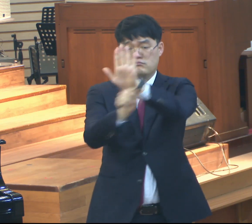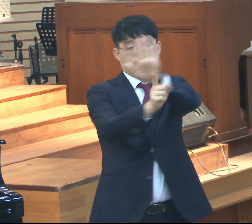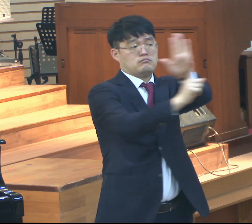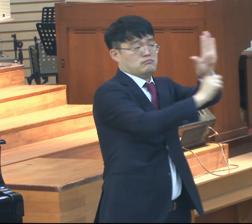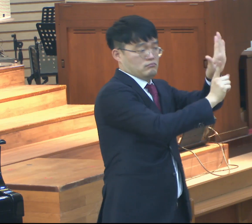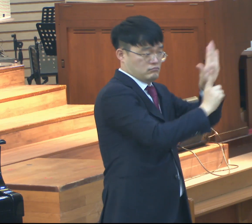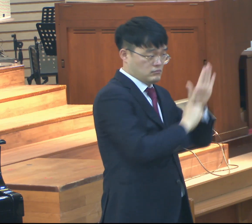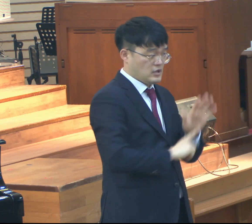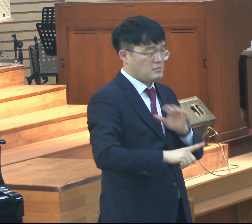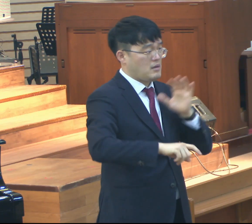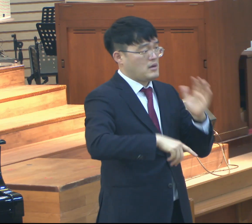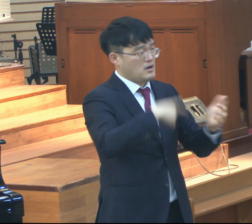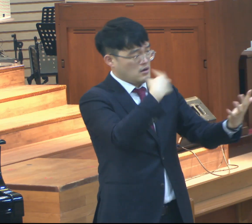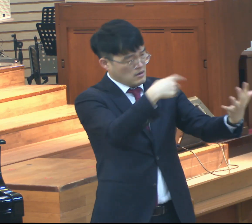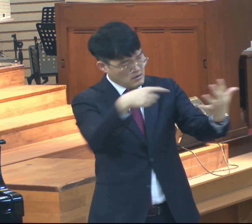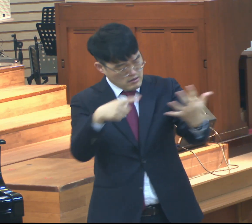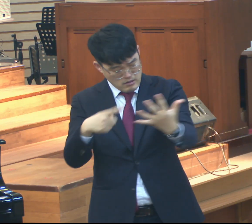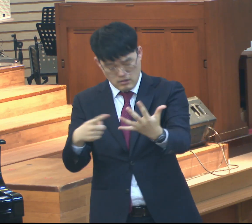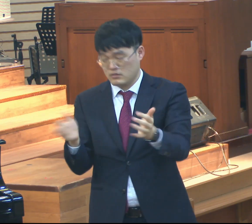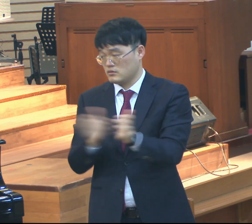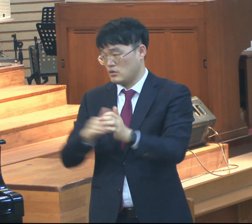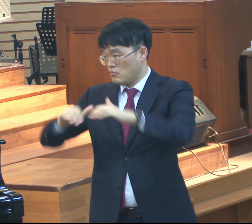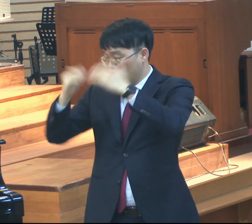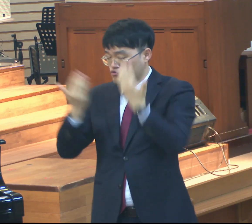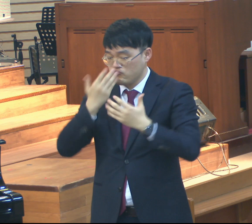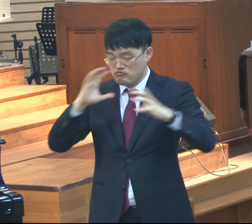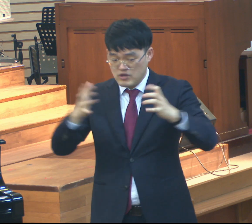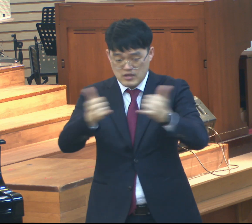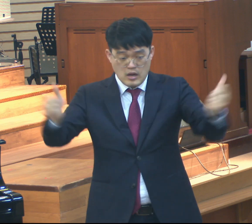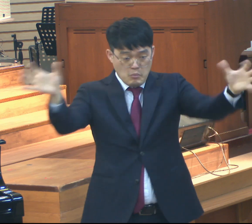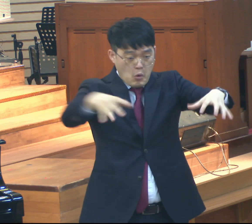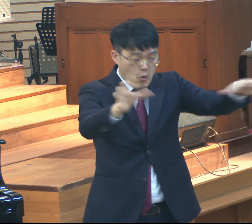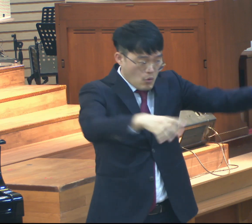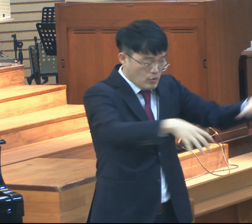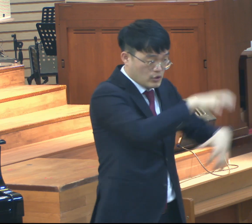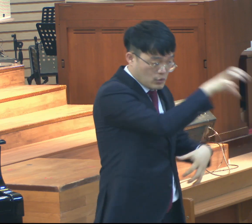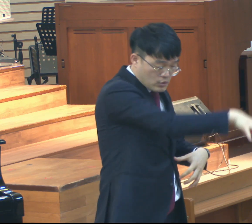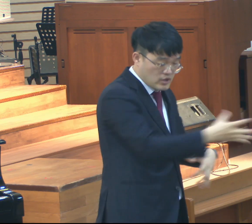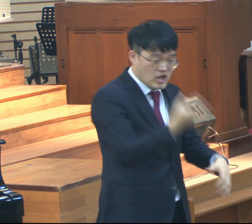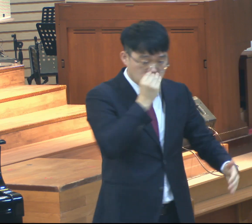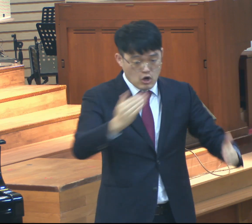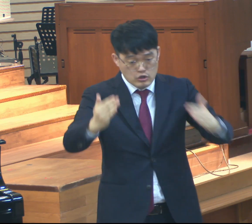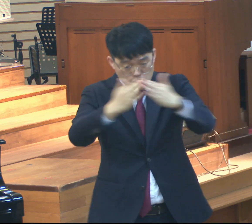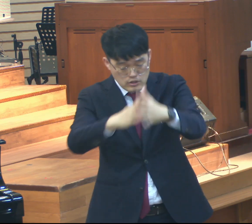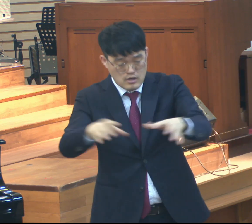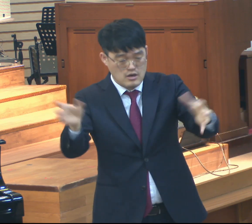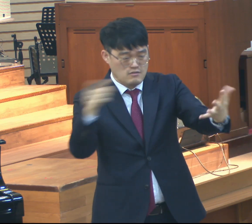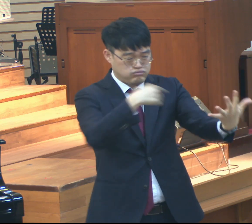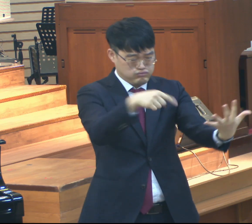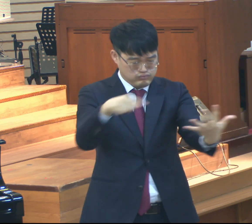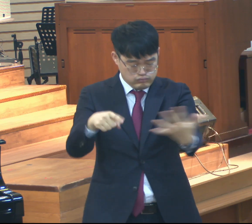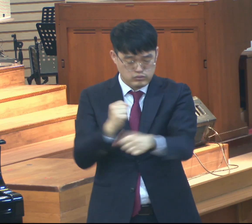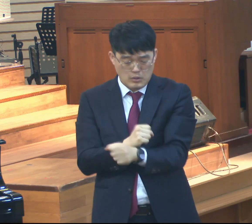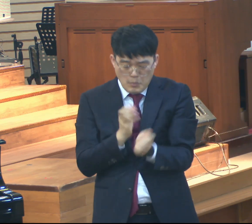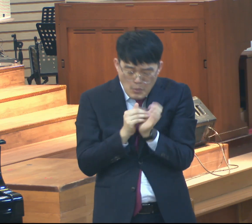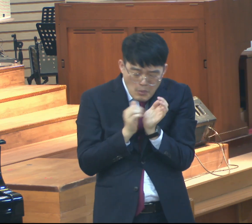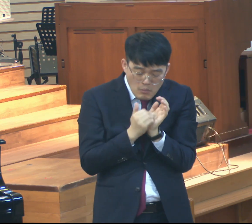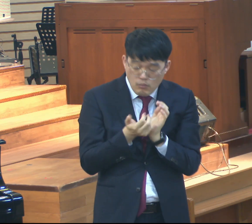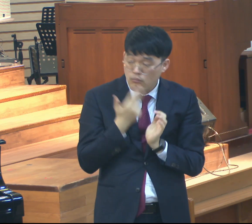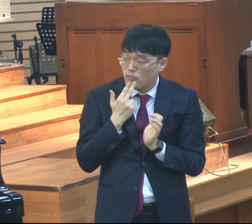모든 유대인들이 모이는 회당과 성전에서 항상 가르쳤고 은밀하게는 아무것도 아니하였거늘 어찌하여 내게 묻느냐. 내가 무슨